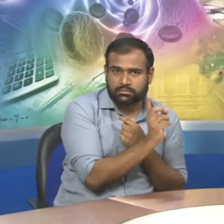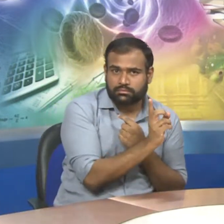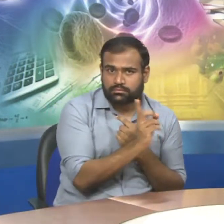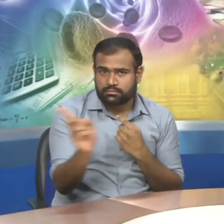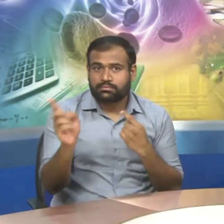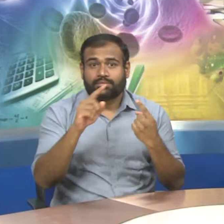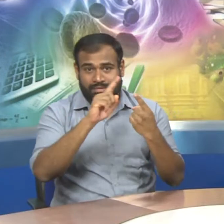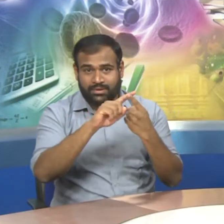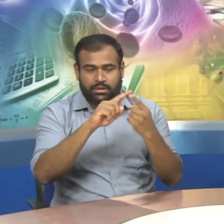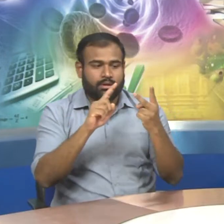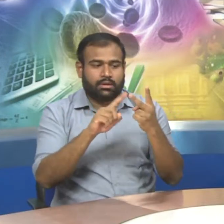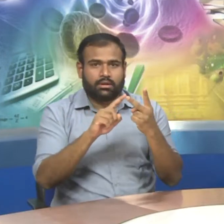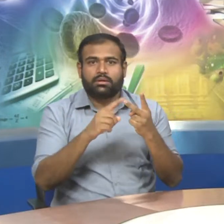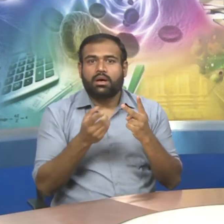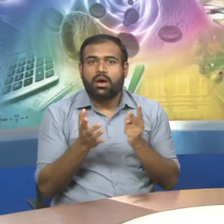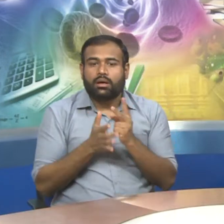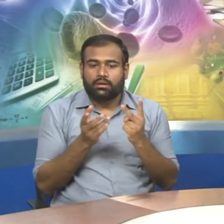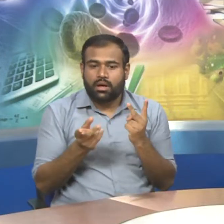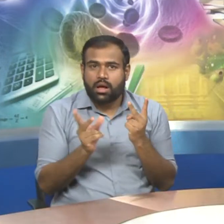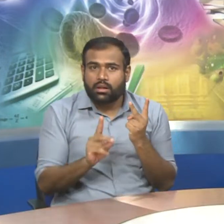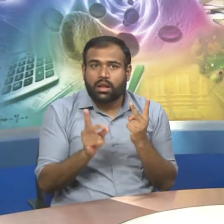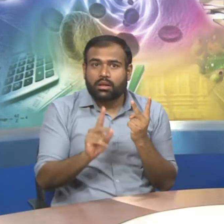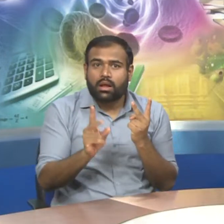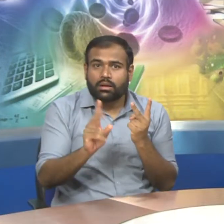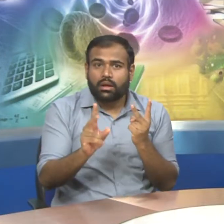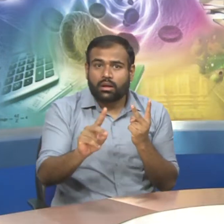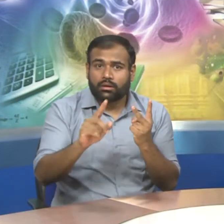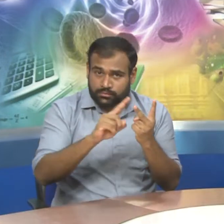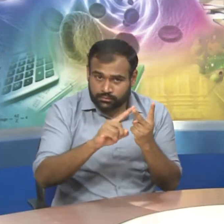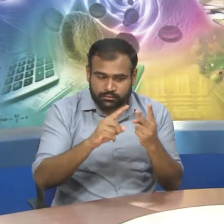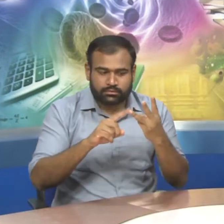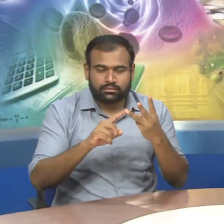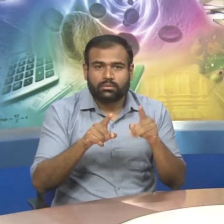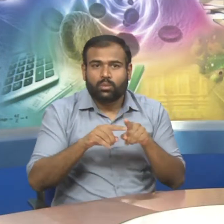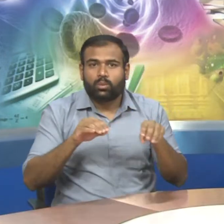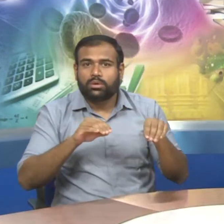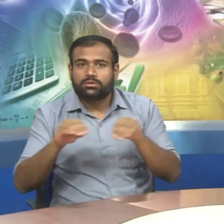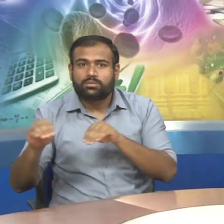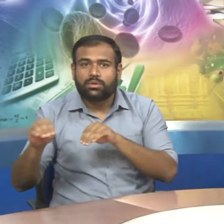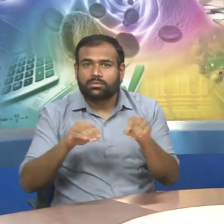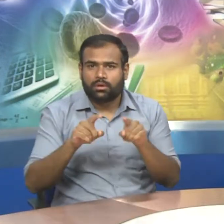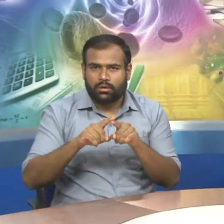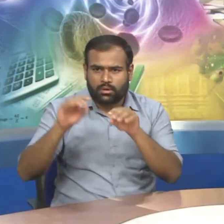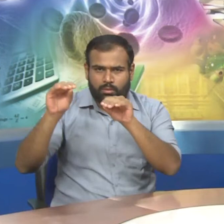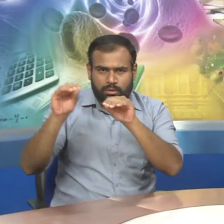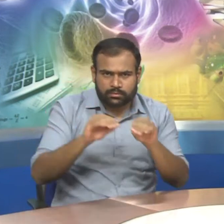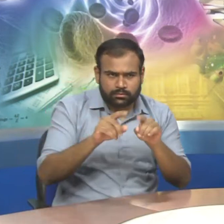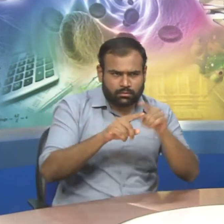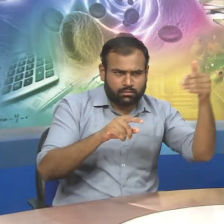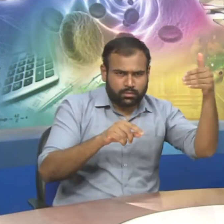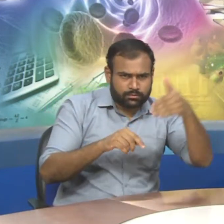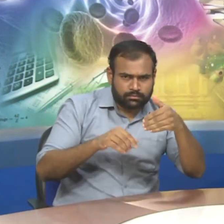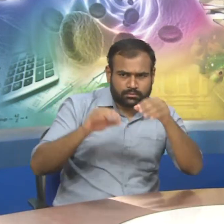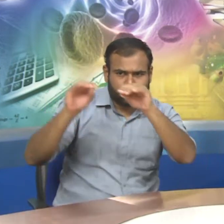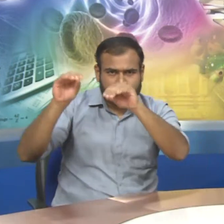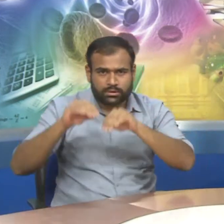methods and three possibilities to change the meaning of the sign. The first one is by changing